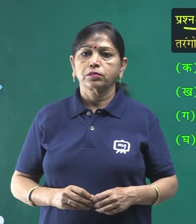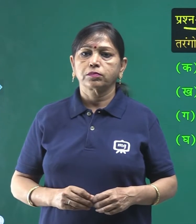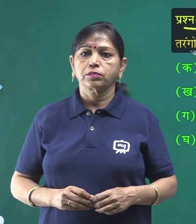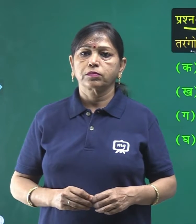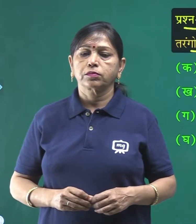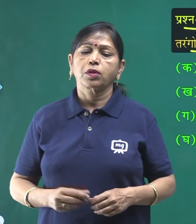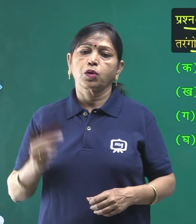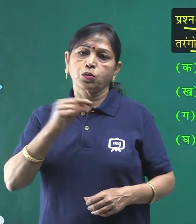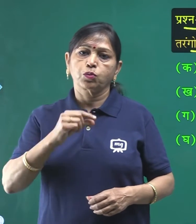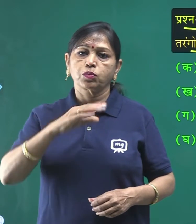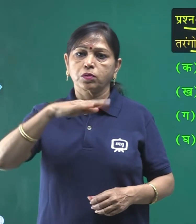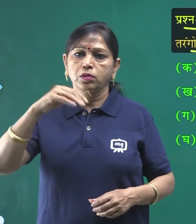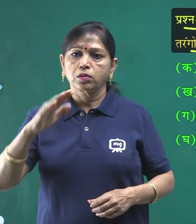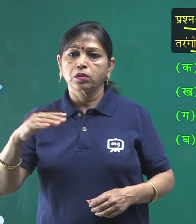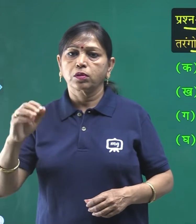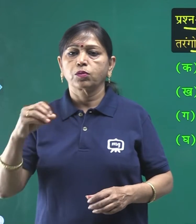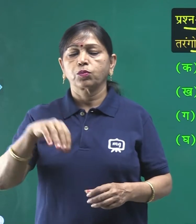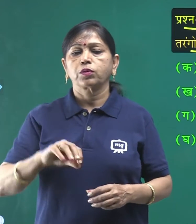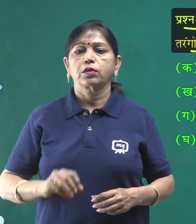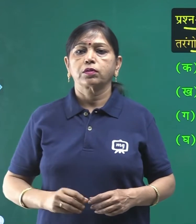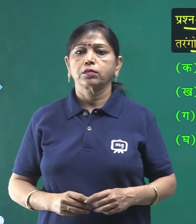प्रयुक्त तरंगों की